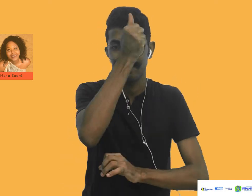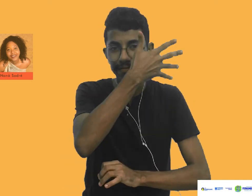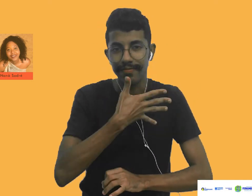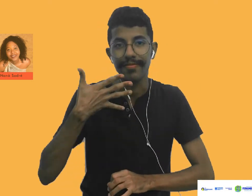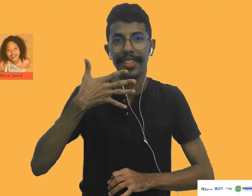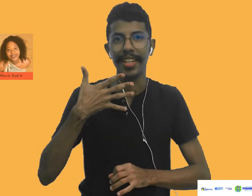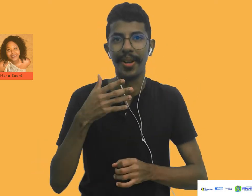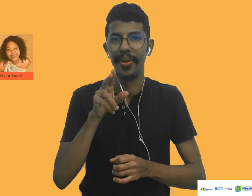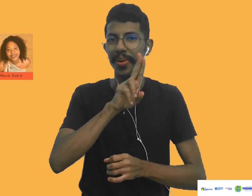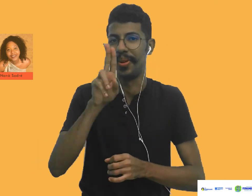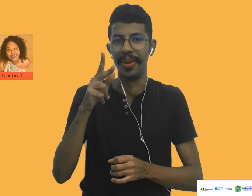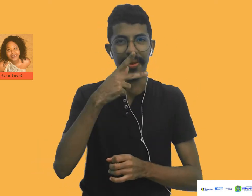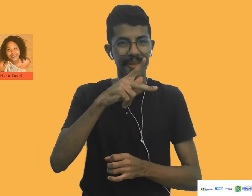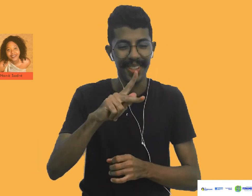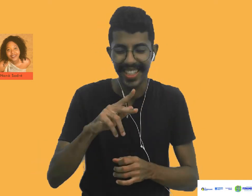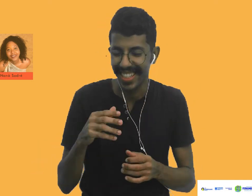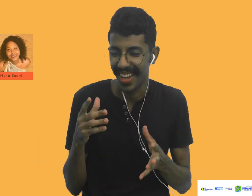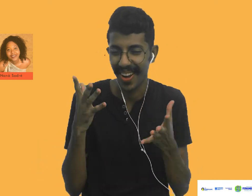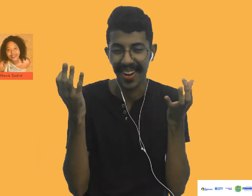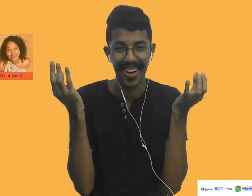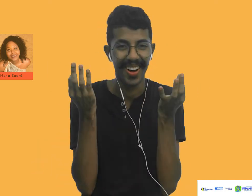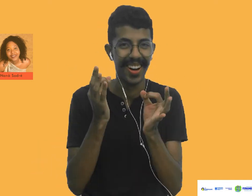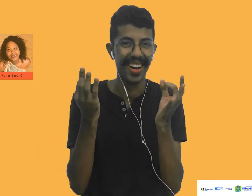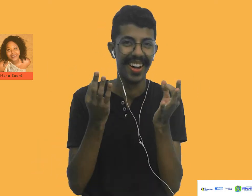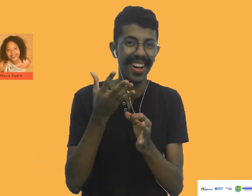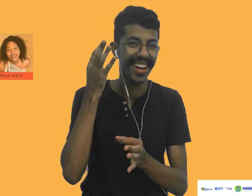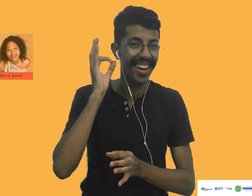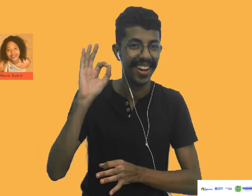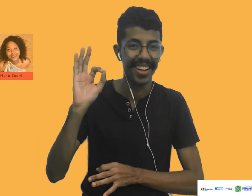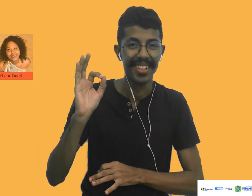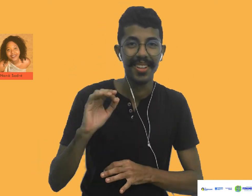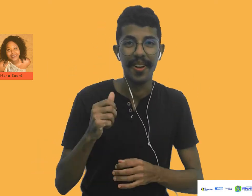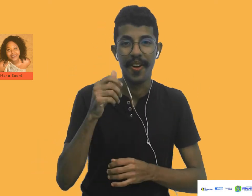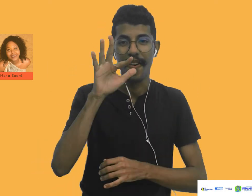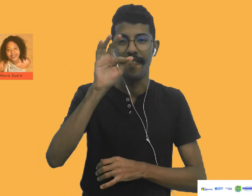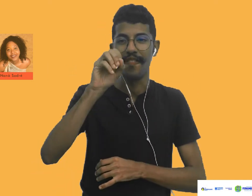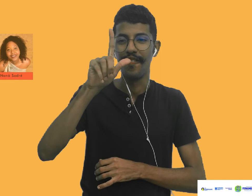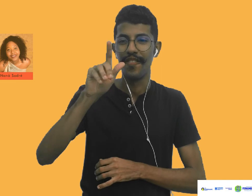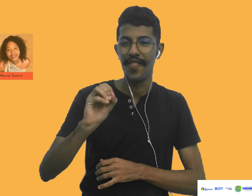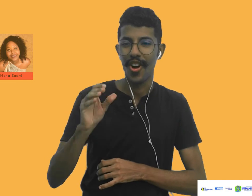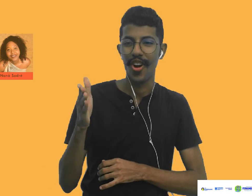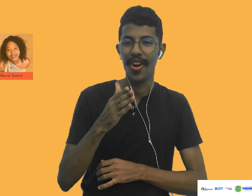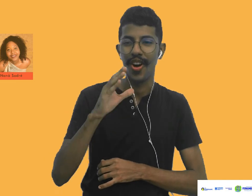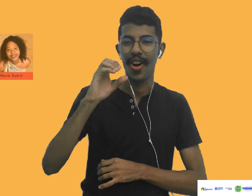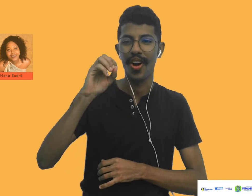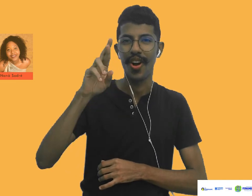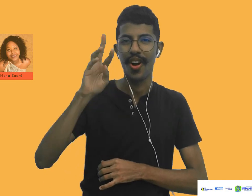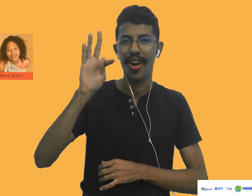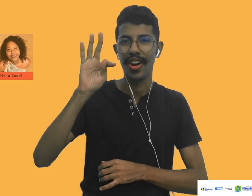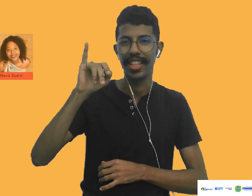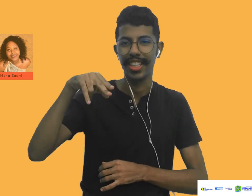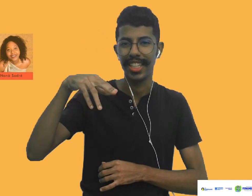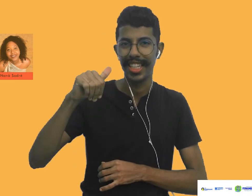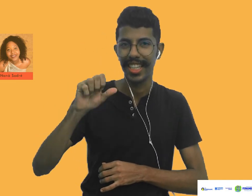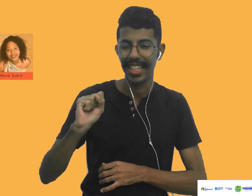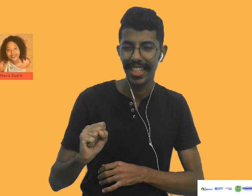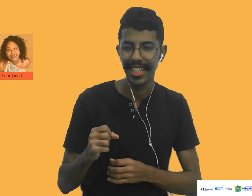Fogo nas Cortinas, né? Ele siga, né? Ele siga mesmo. Esquentando